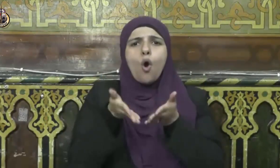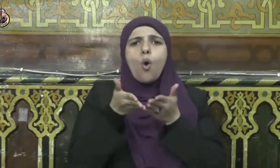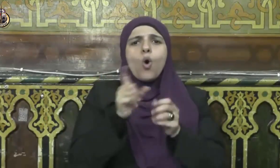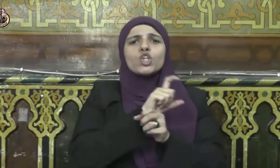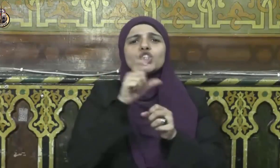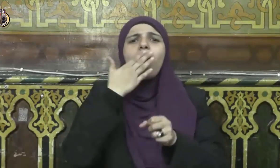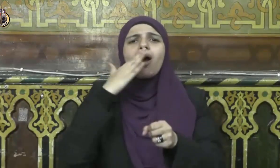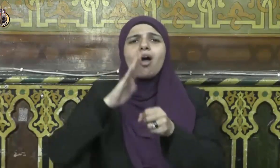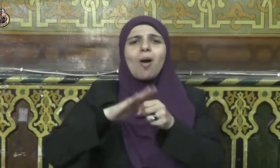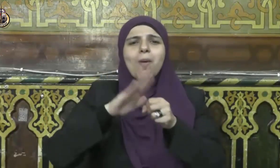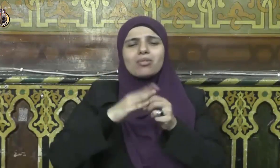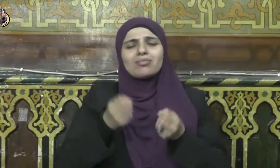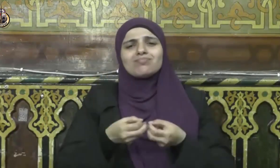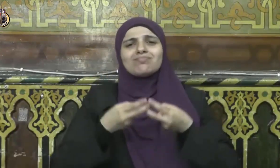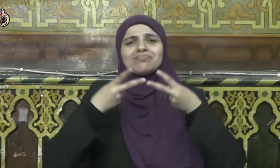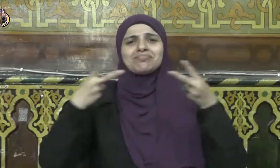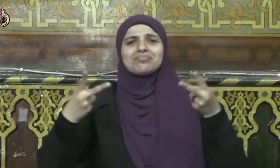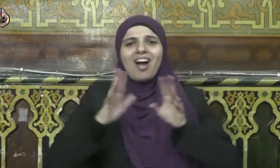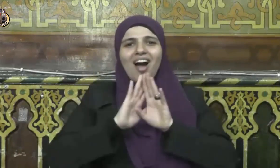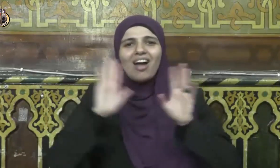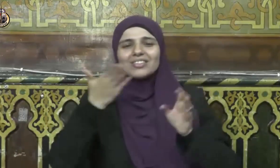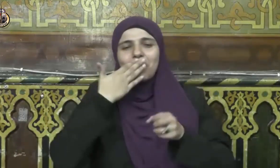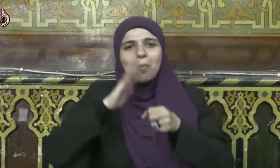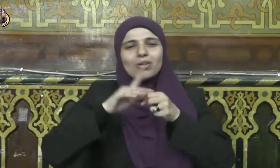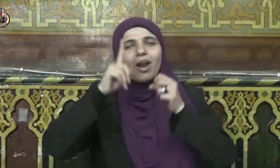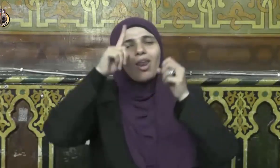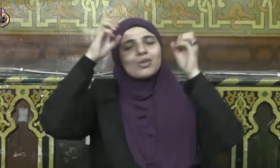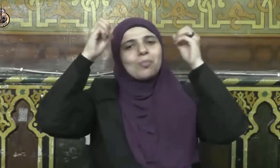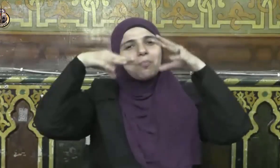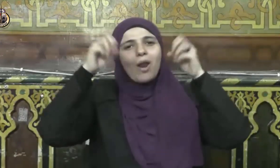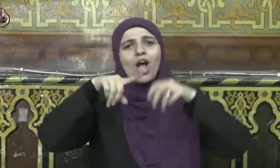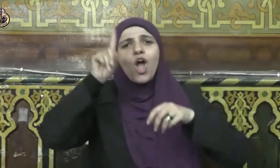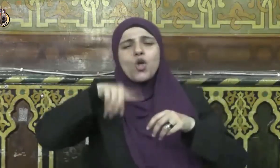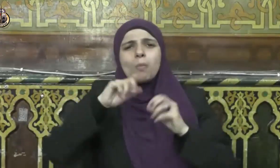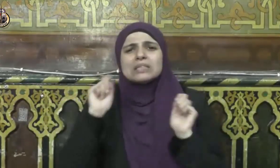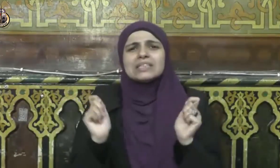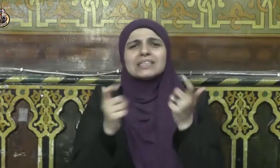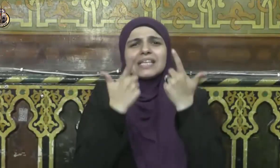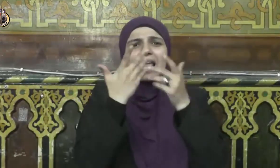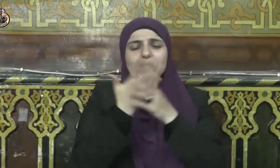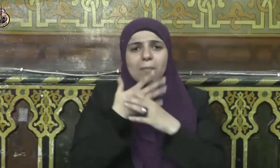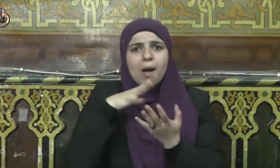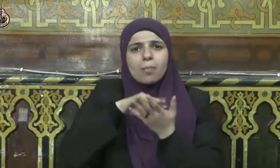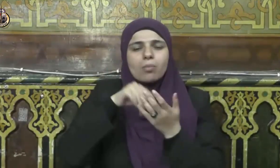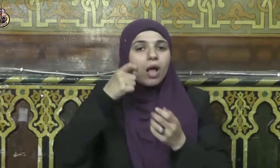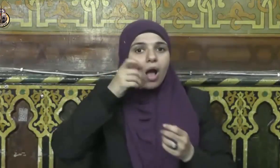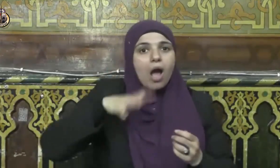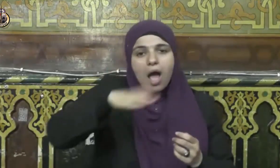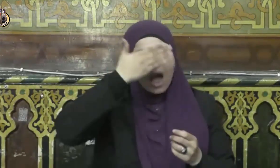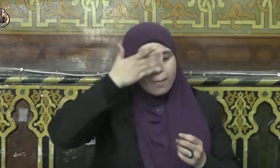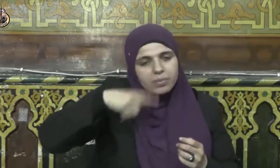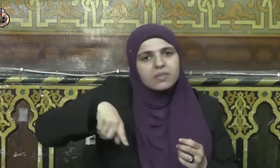وها هو شهر رمضان قد انقضت أيامه المباركة سريعا بعدما تقلب العبد